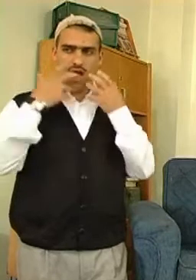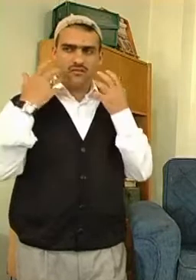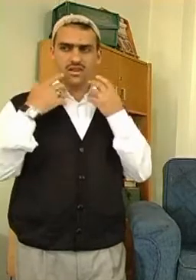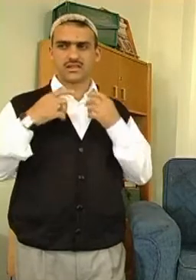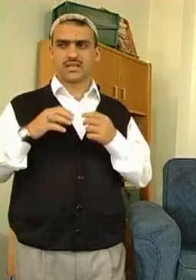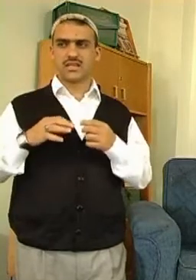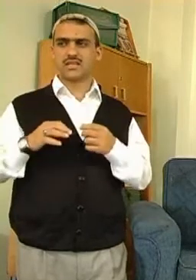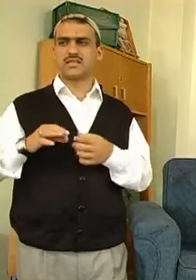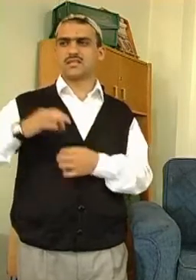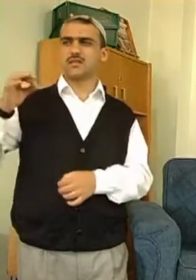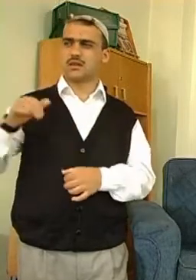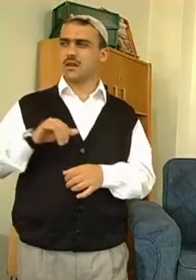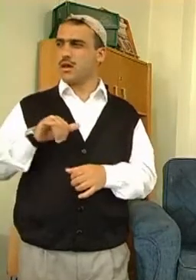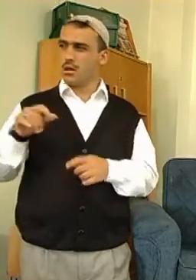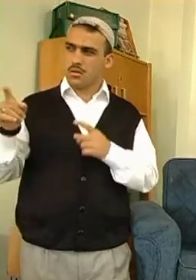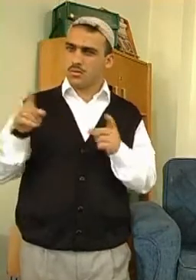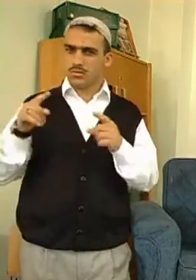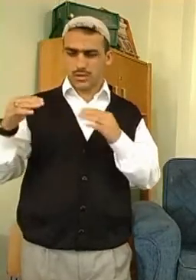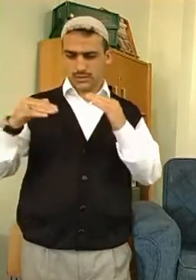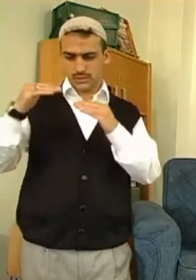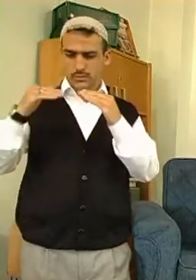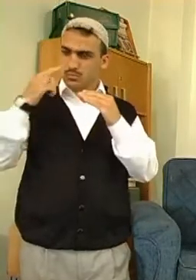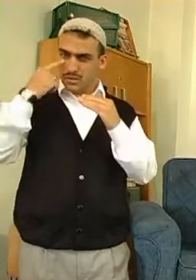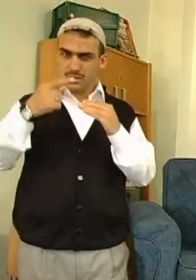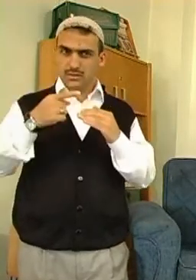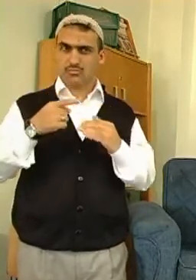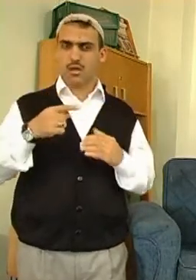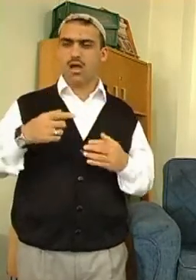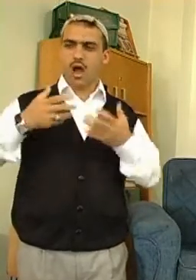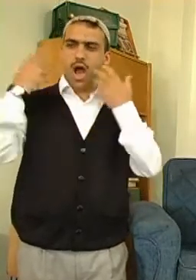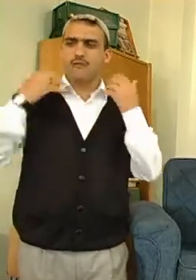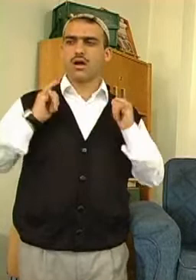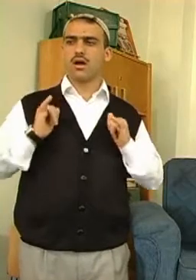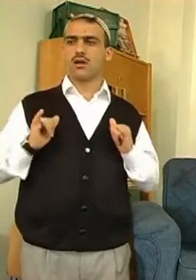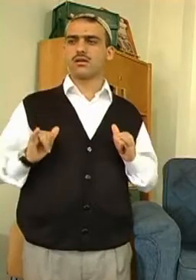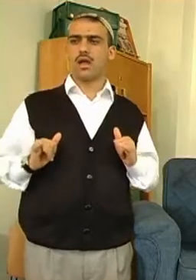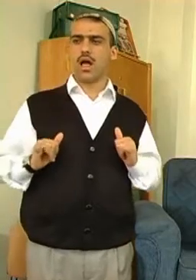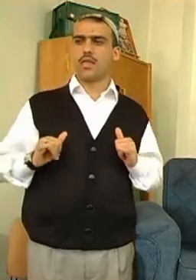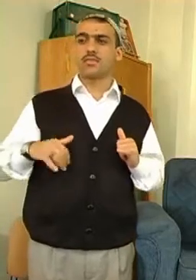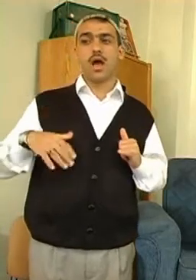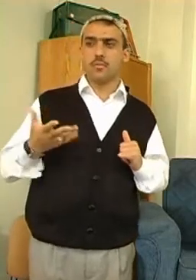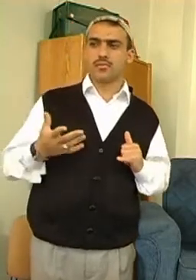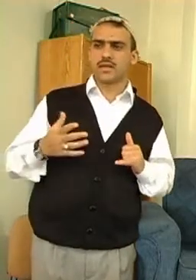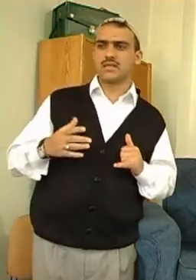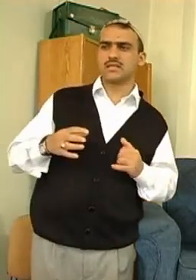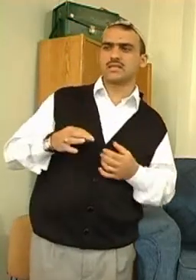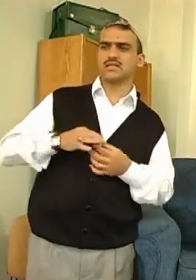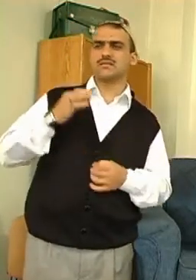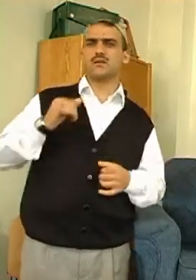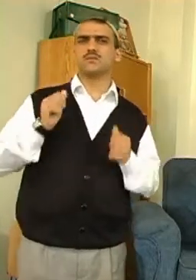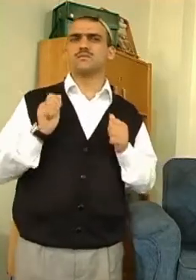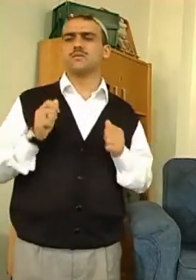muhtacı ve en kederlisi olduğu bir halde yalnız yüzü bir hayat geçirmektir. Tabii